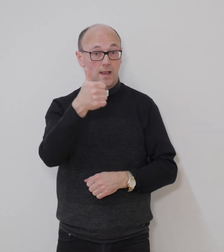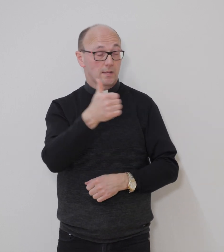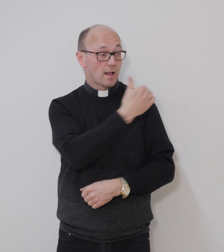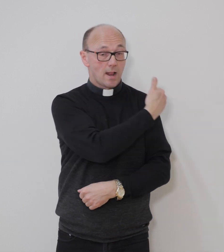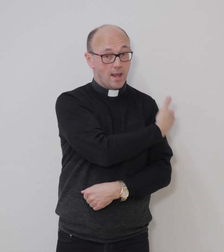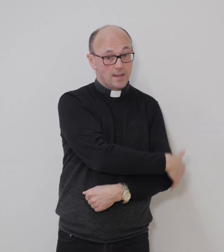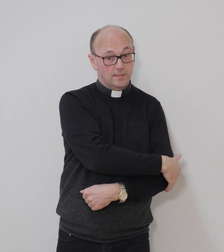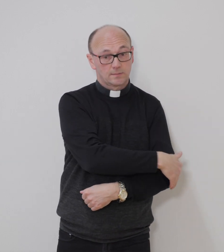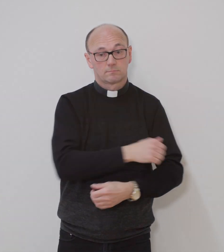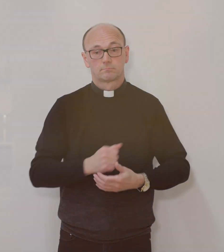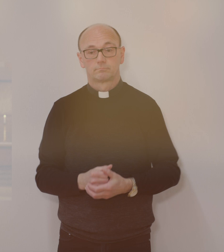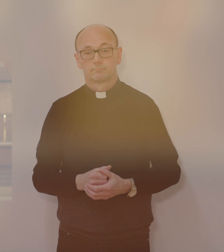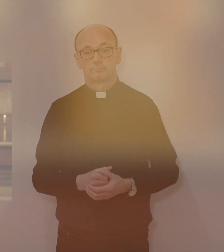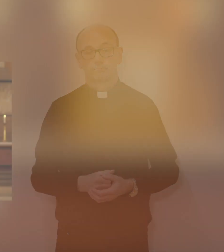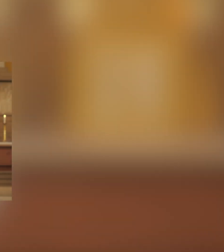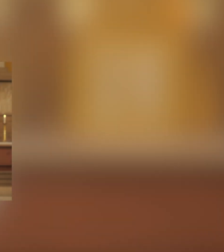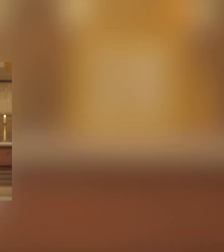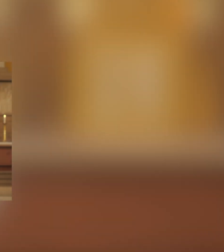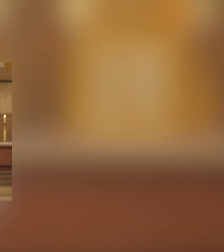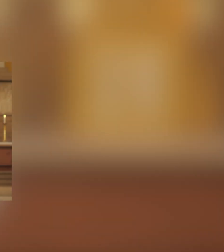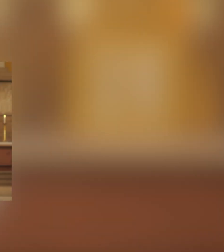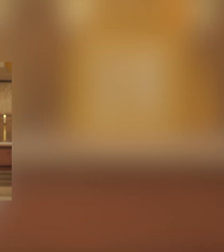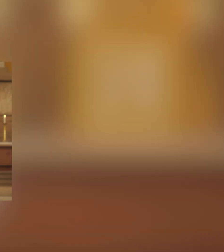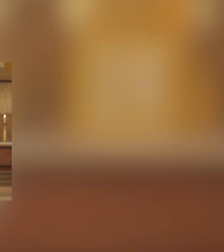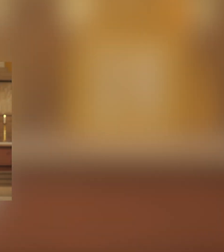Dort kreuzigten sie ihn und die Verbrecher,